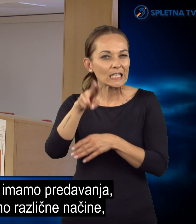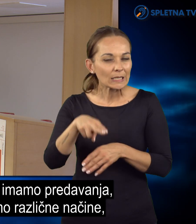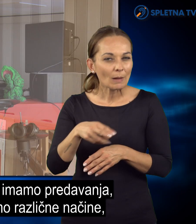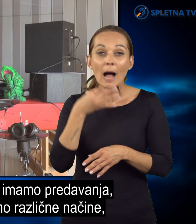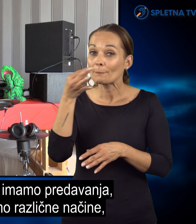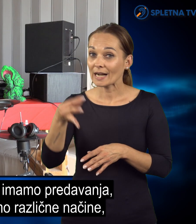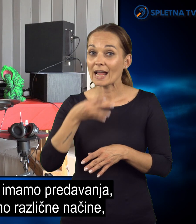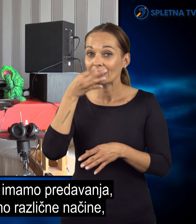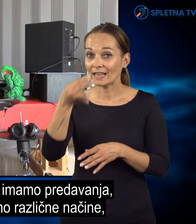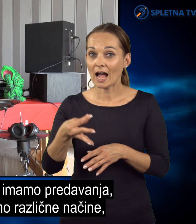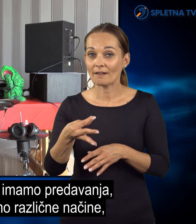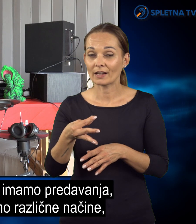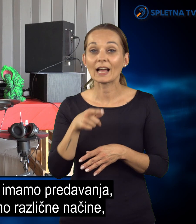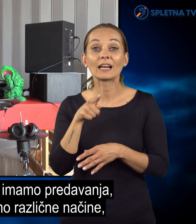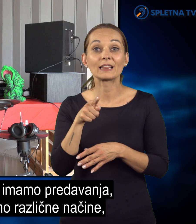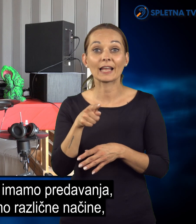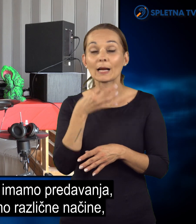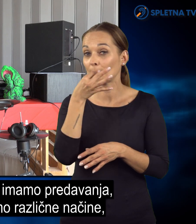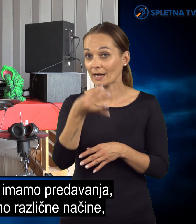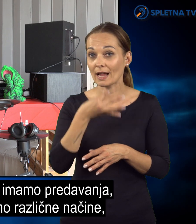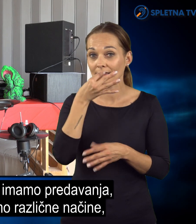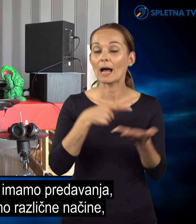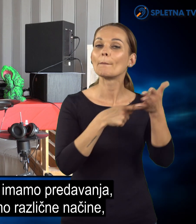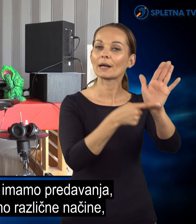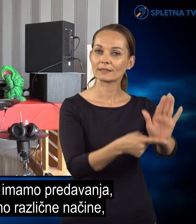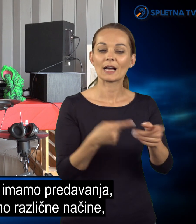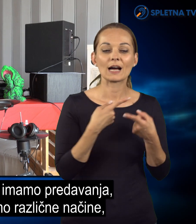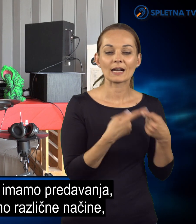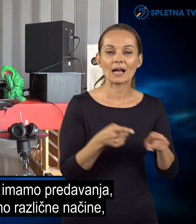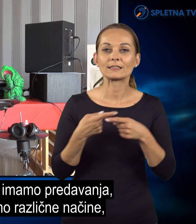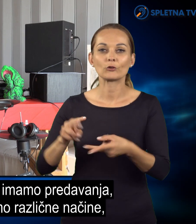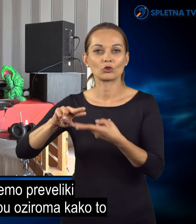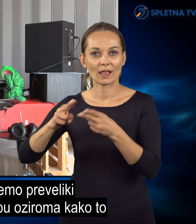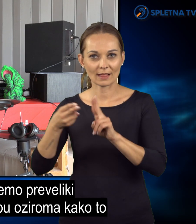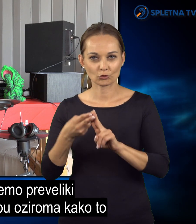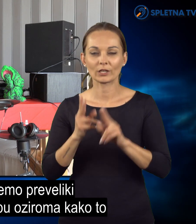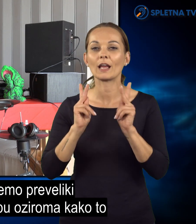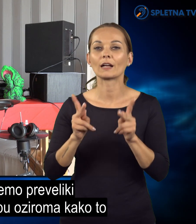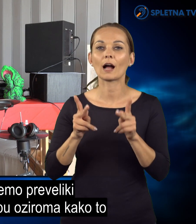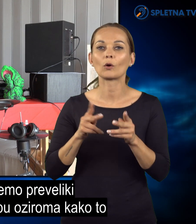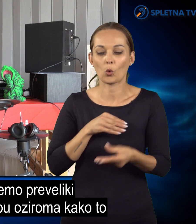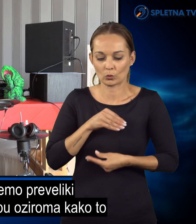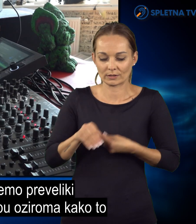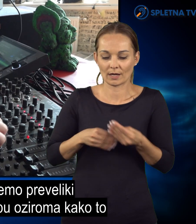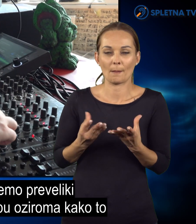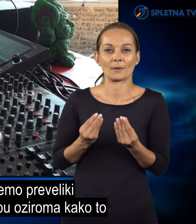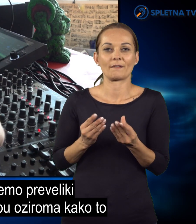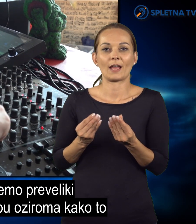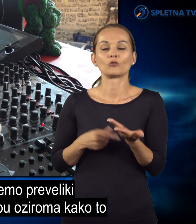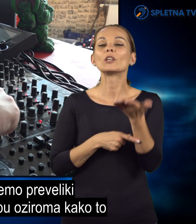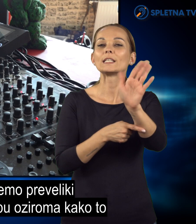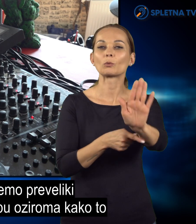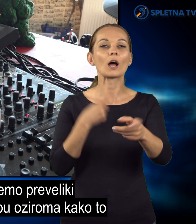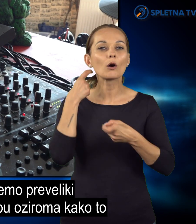imamo predavanja, na katerih predstavljamo različne načine, kako se izognemo